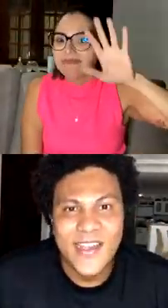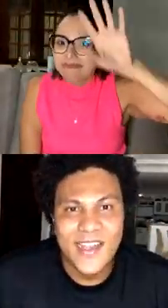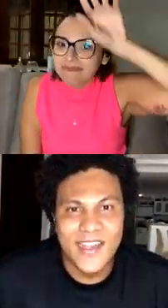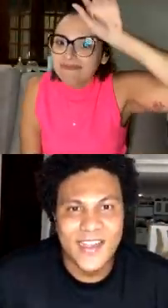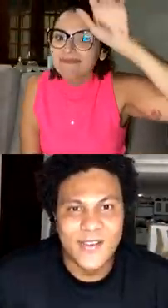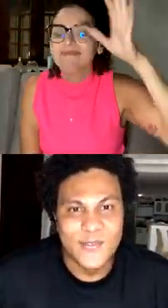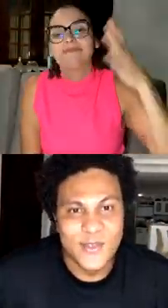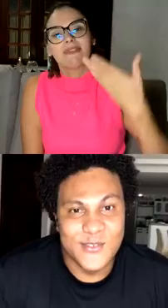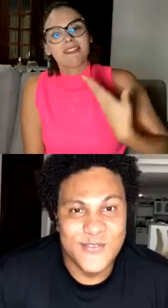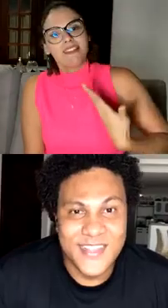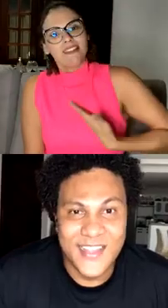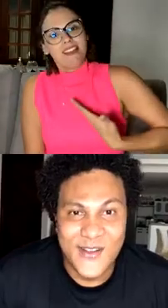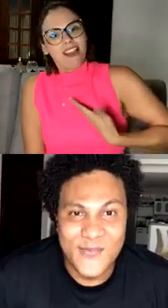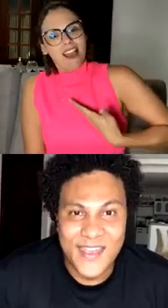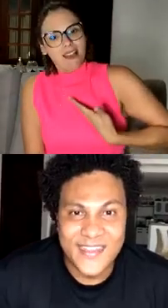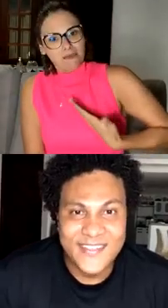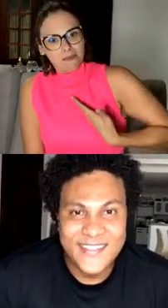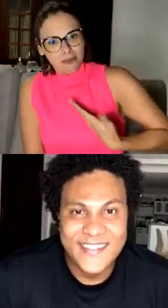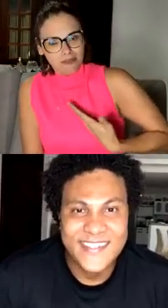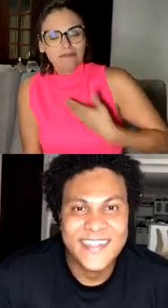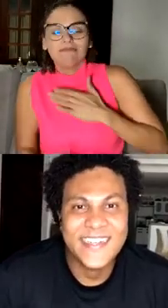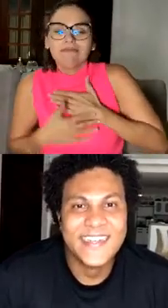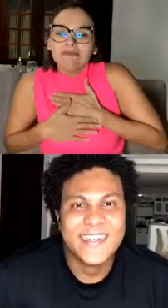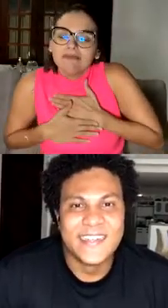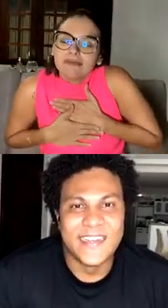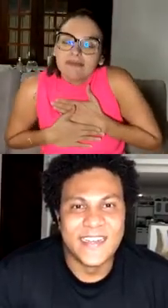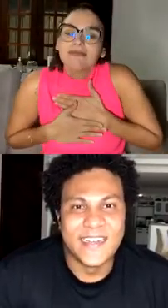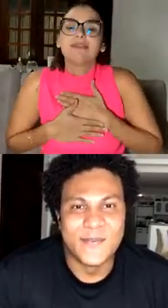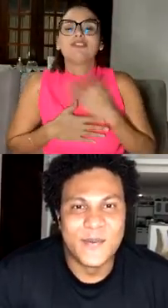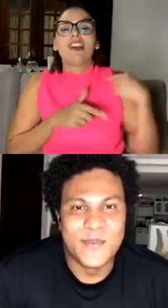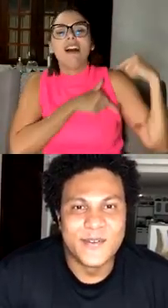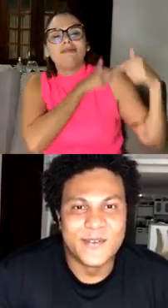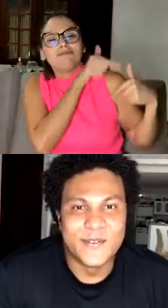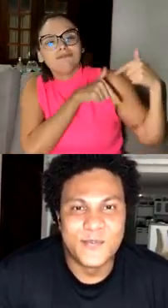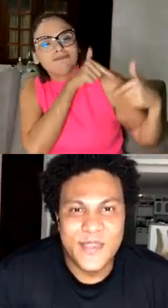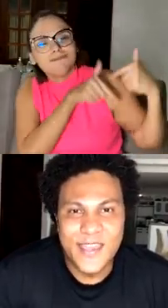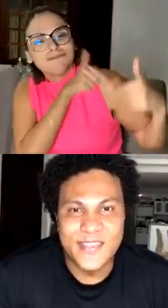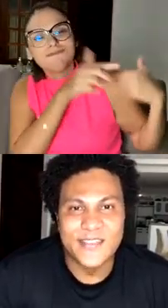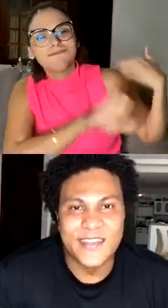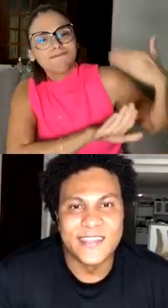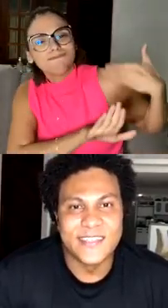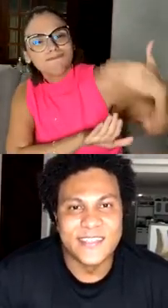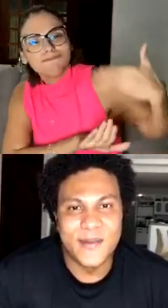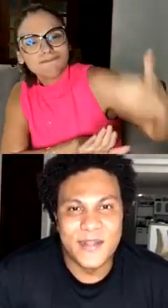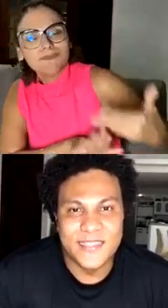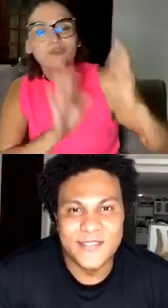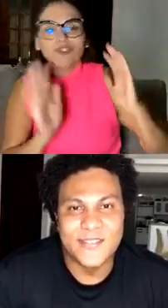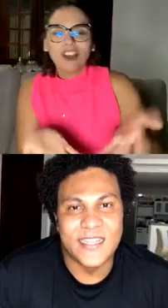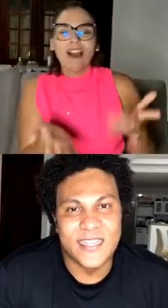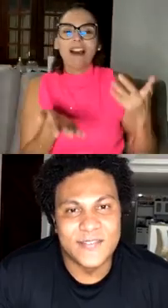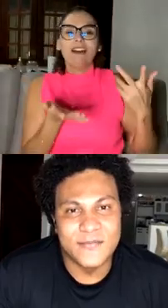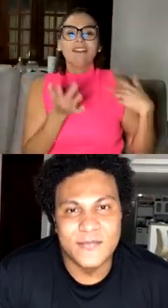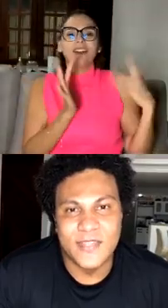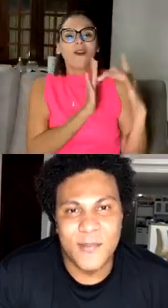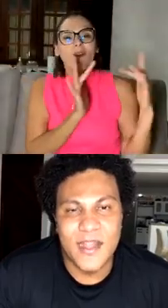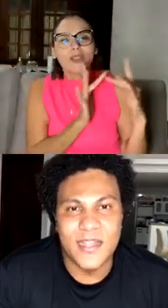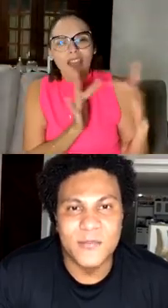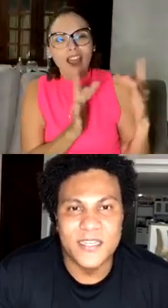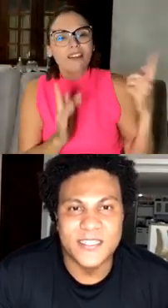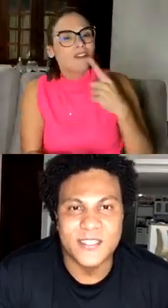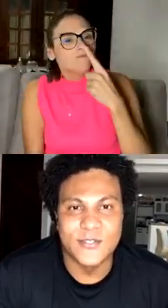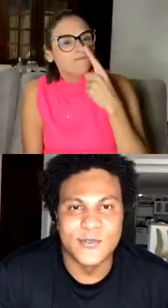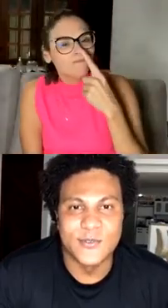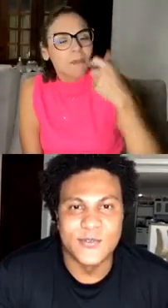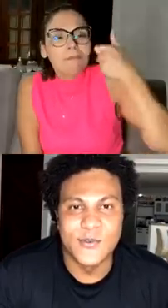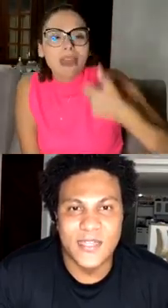Então, o nosso convidado é o Roberto, um amigo do peito, né? A gente já tem trabalhado